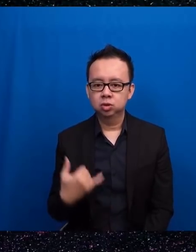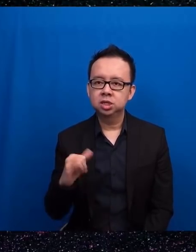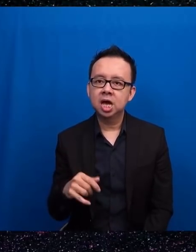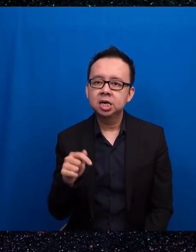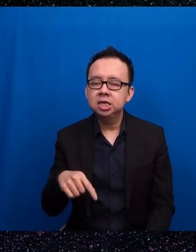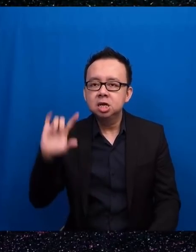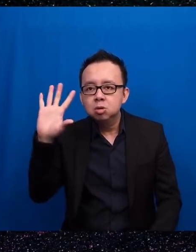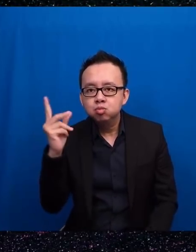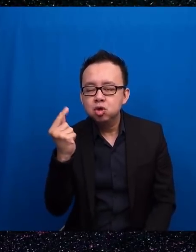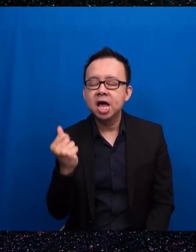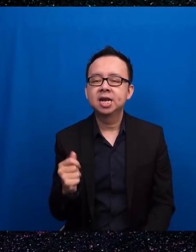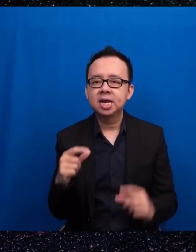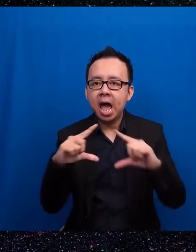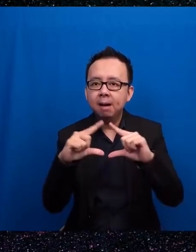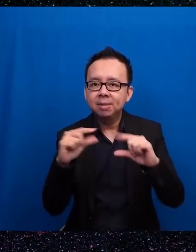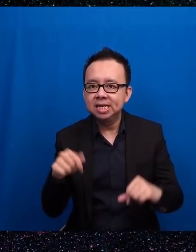di bulan April ini